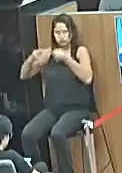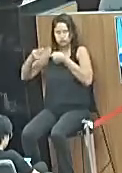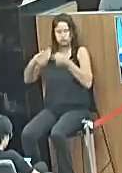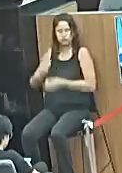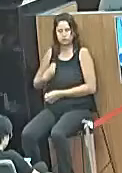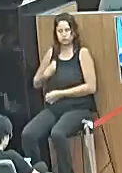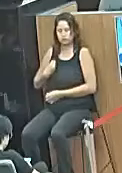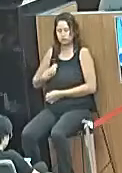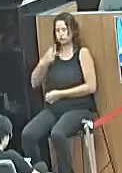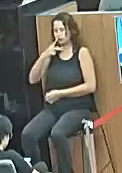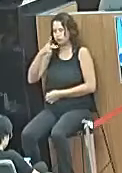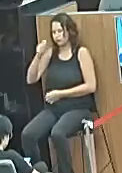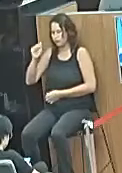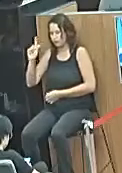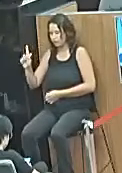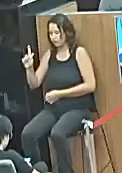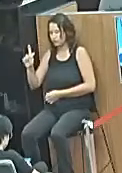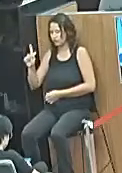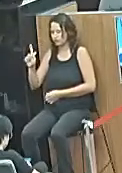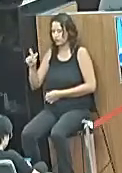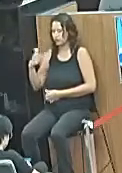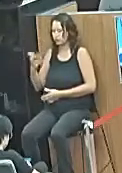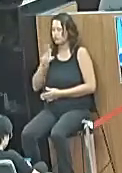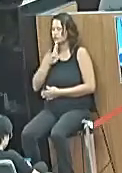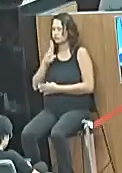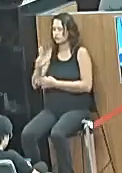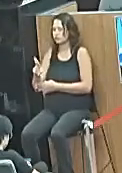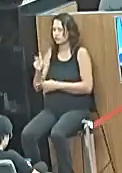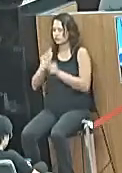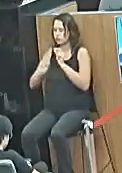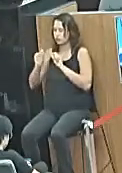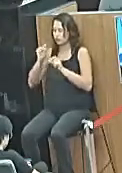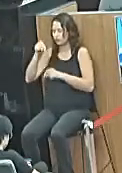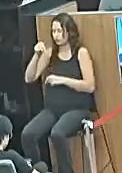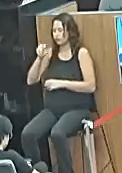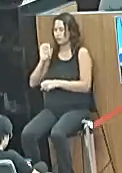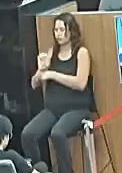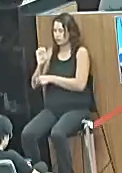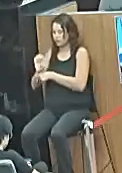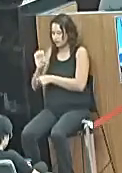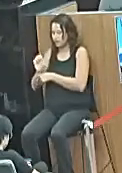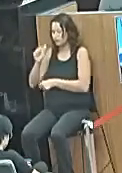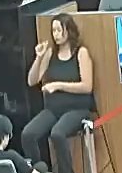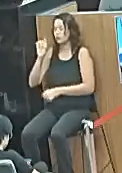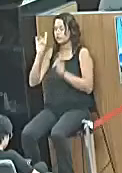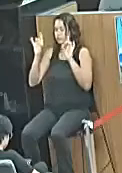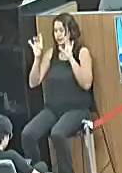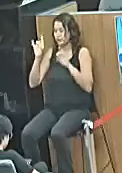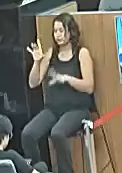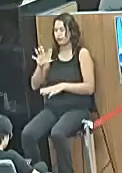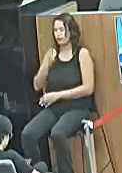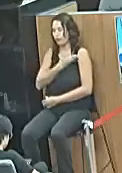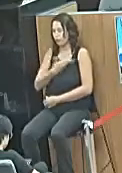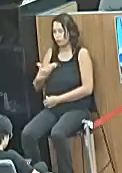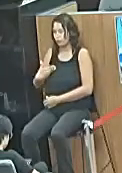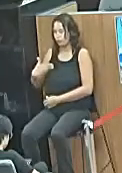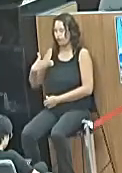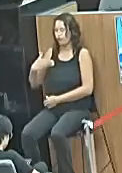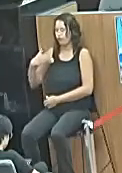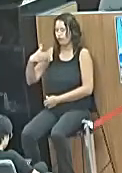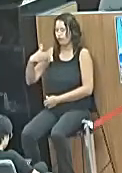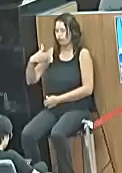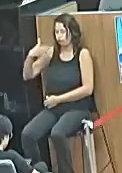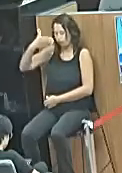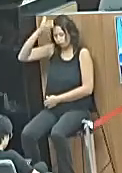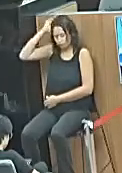do ppa g e as conclusões são hoje que o estado em especial o governo zema desconhece as metas estabelecidas